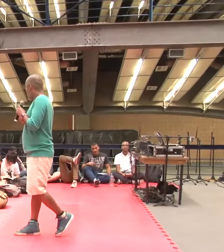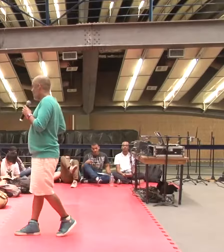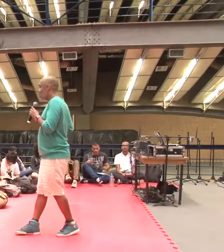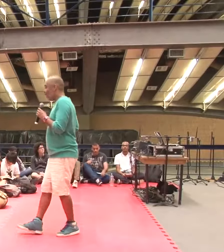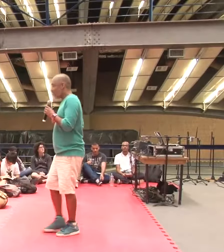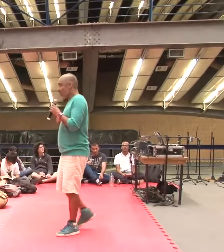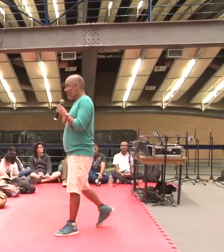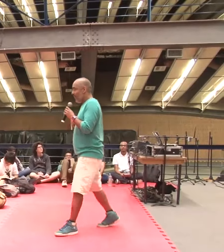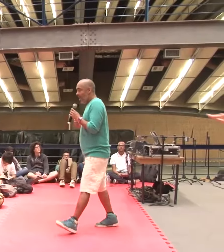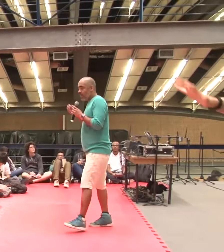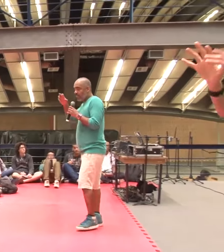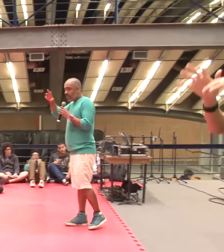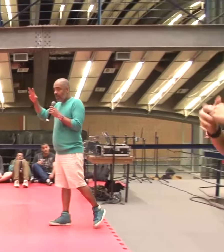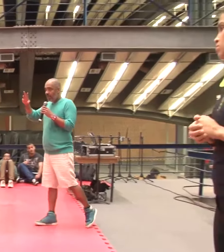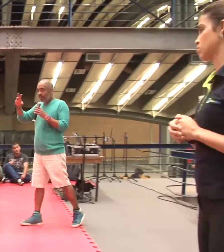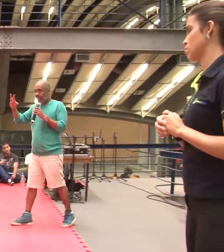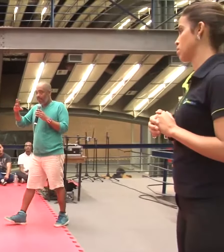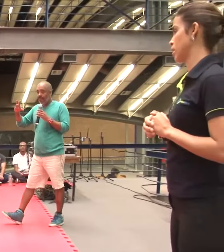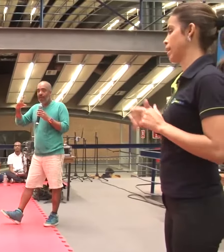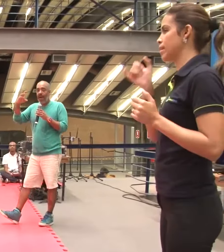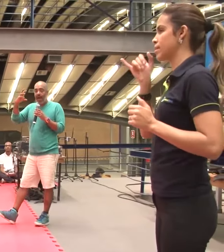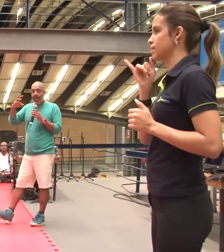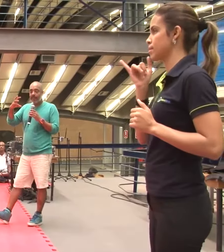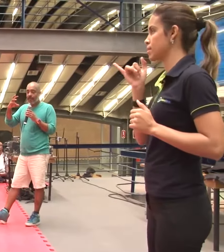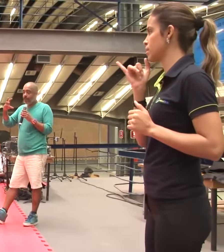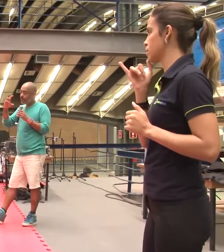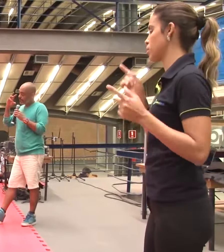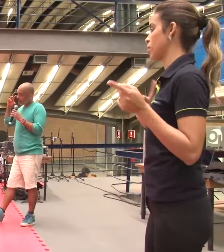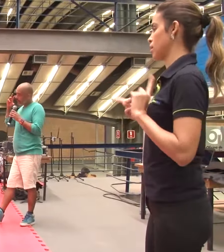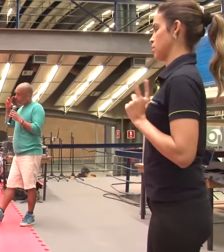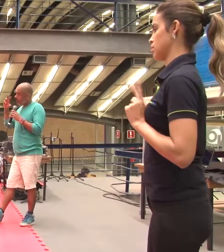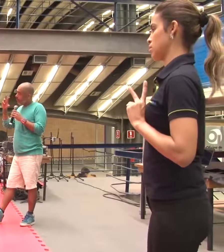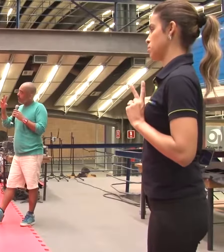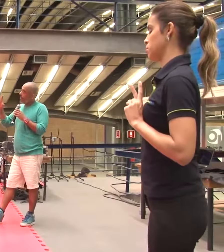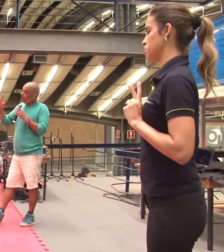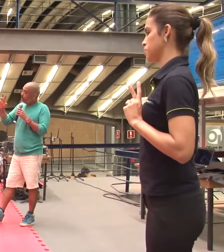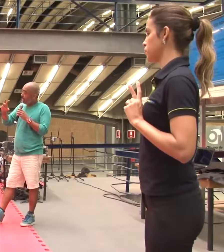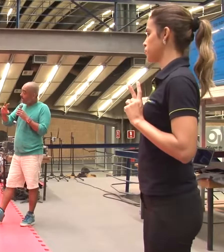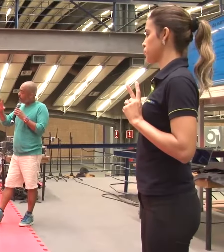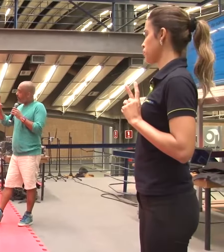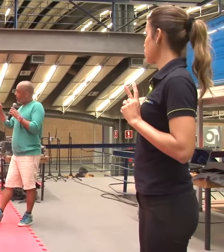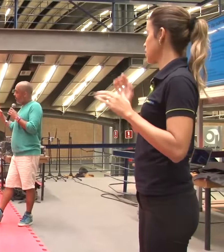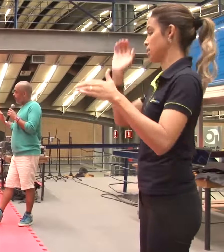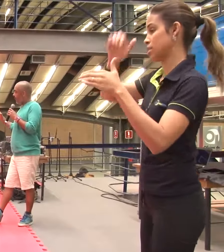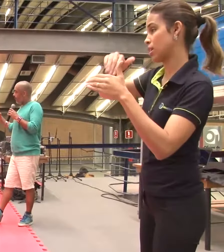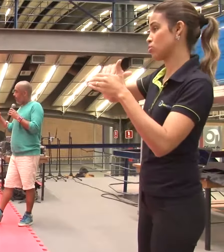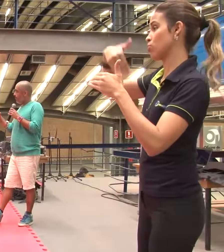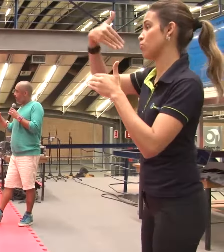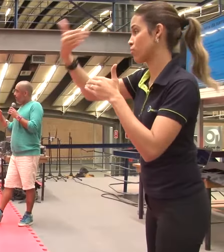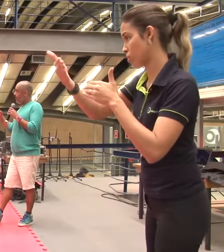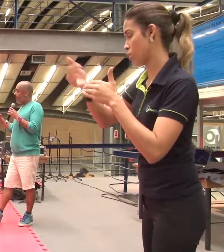enxerga aquele espaço. É só vocês verem, por exemplo, a relação do dentro e do